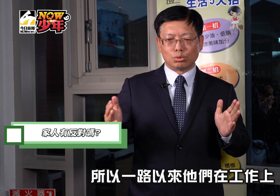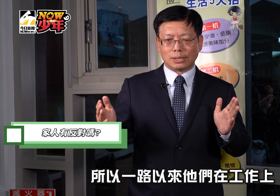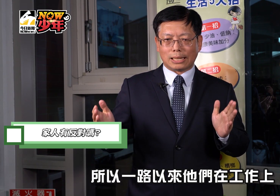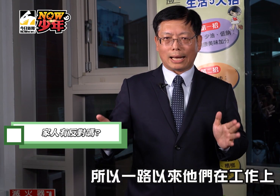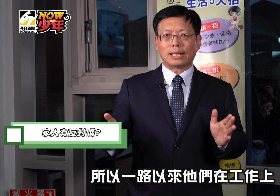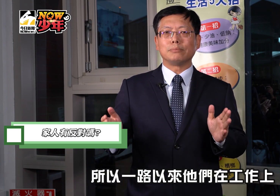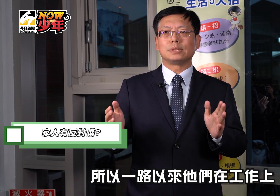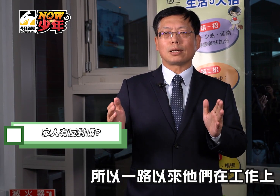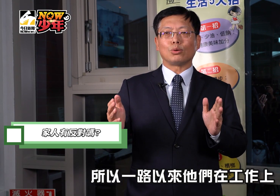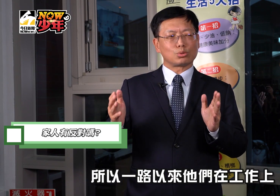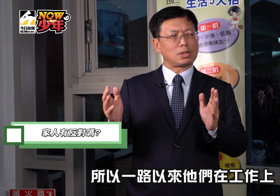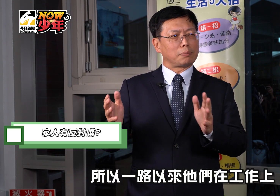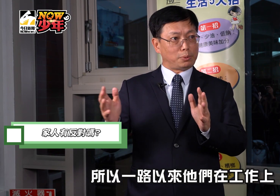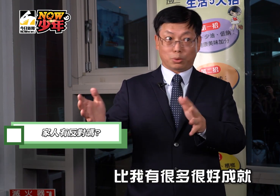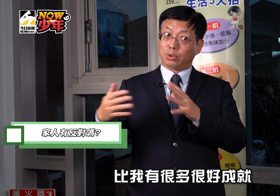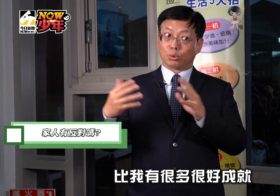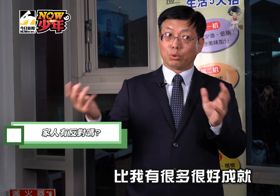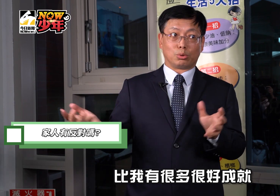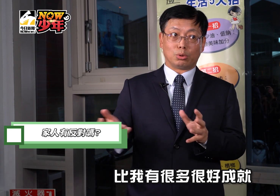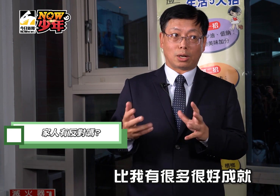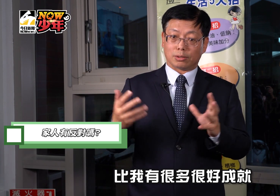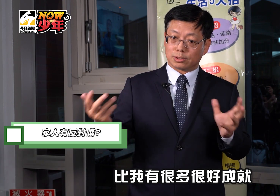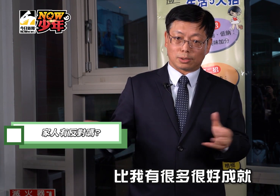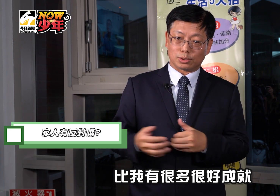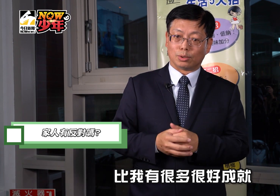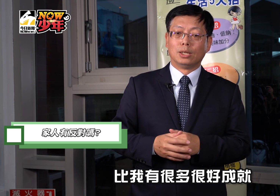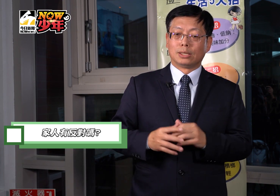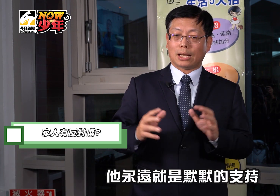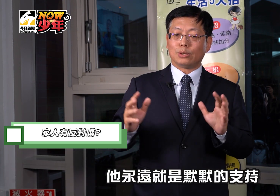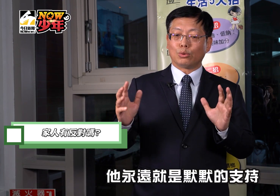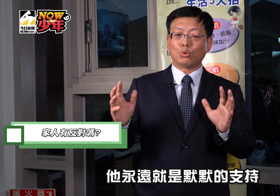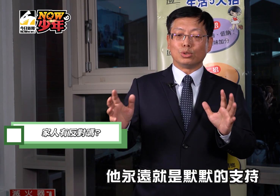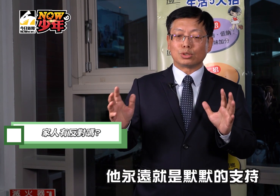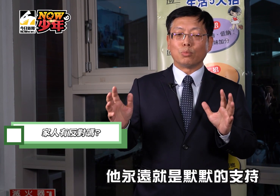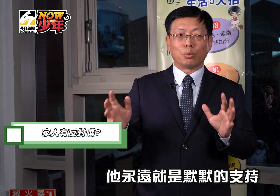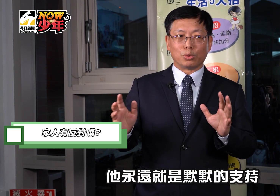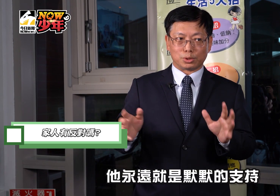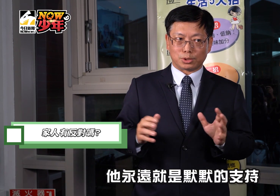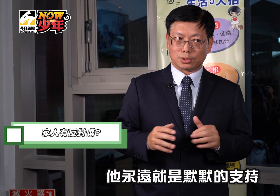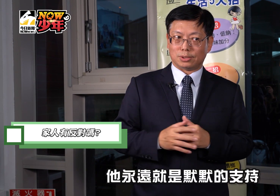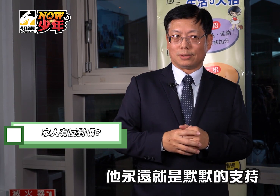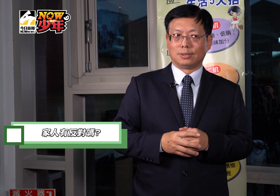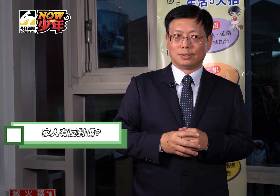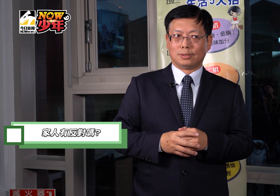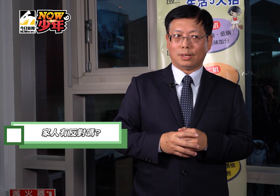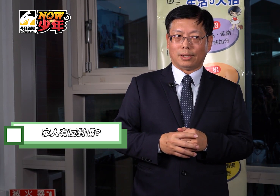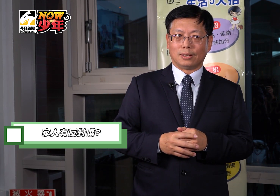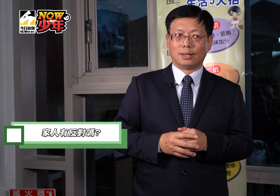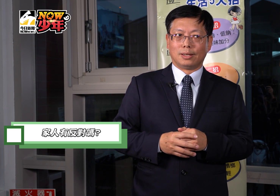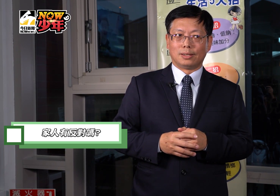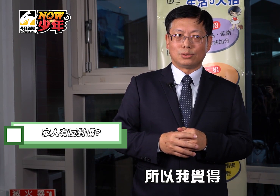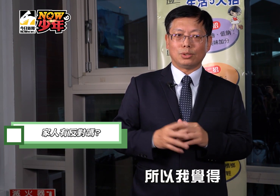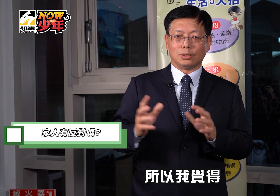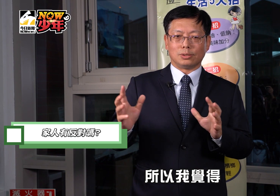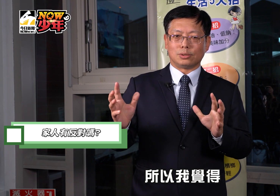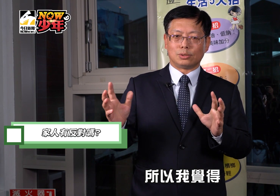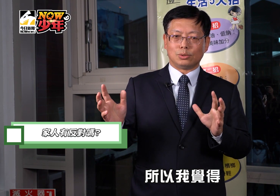以来，他们在工作上比我有很多很好的成就，他永远就是默默的支持。所以我